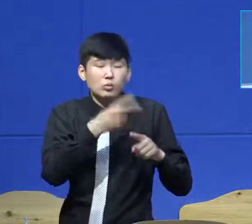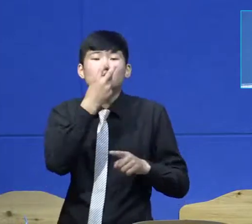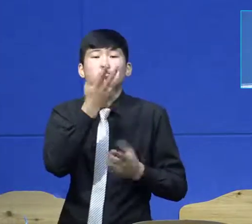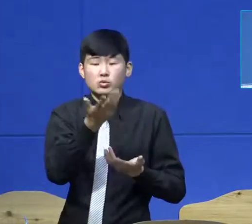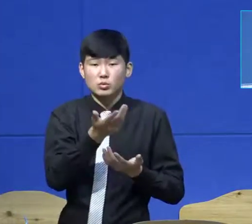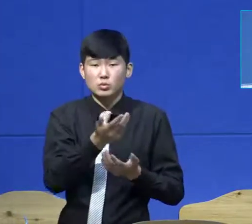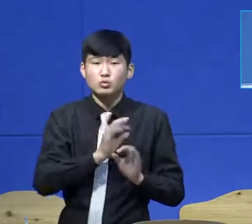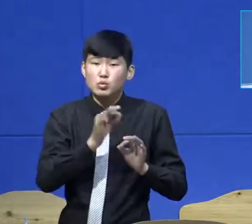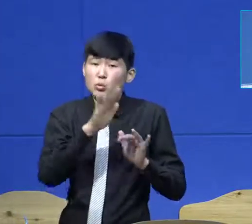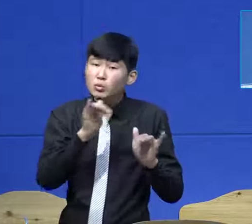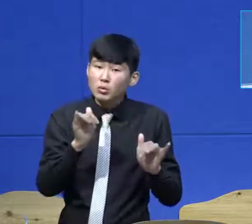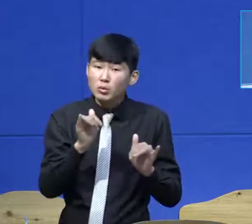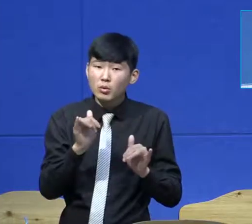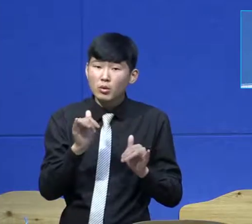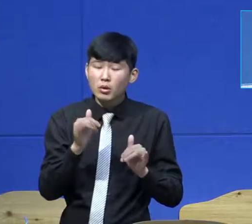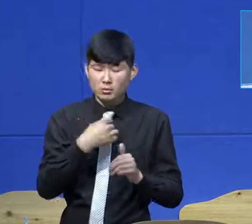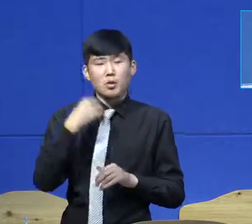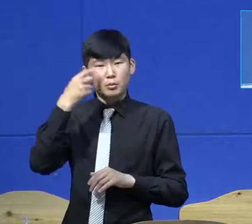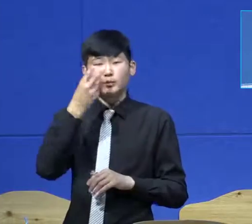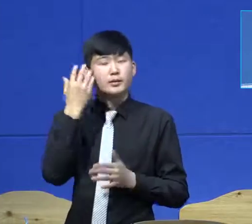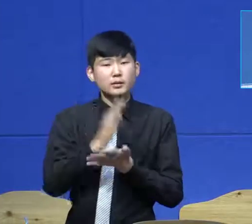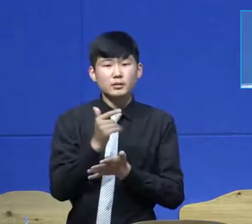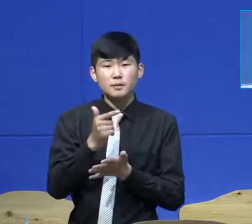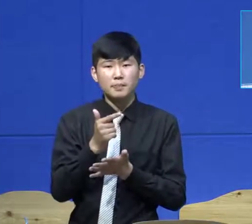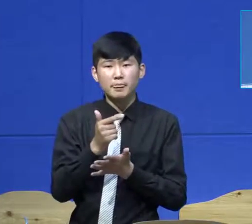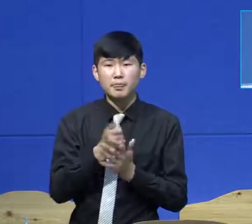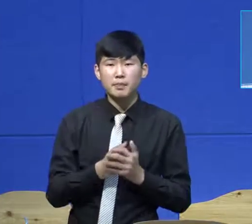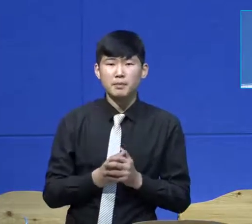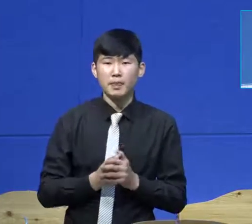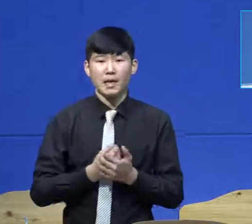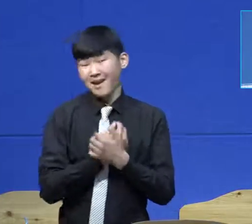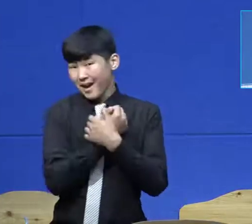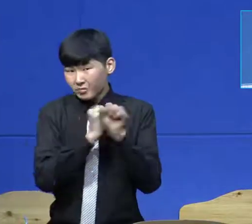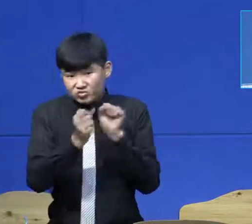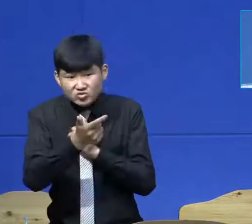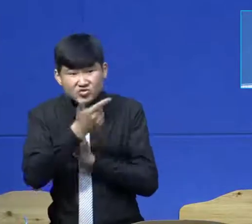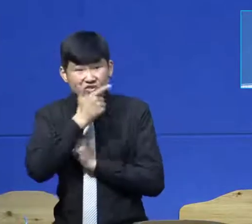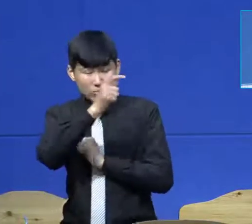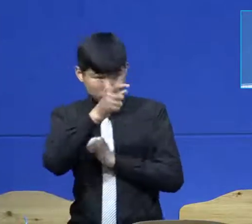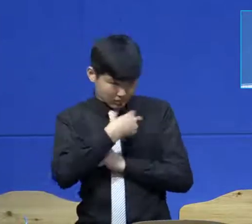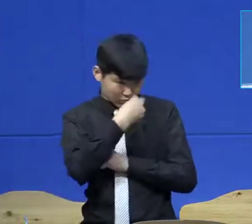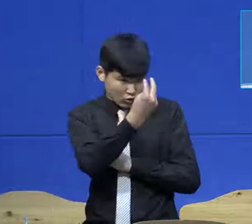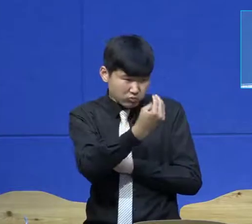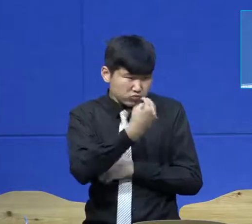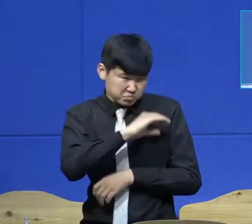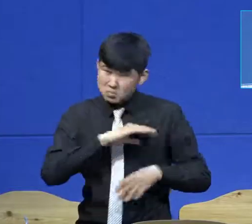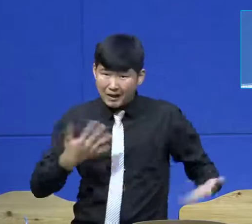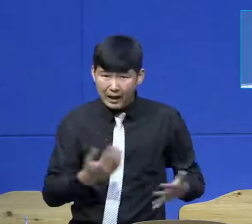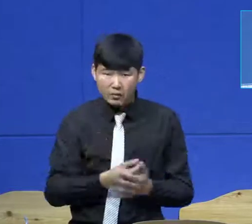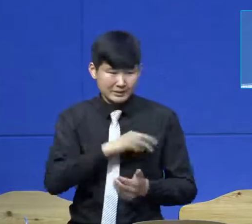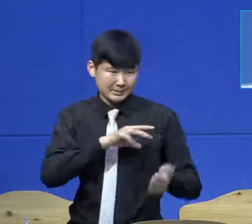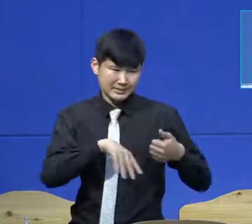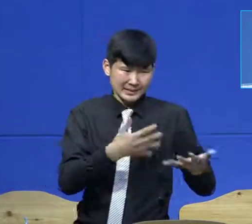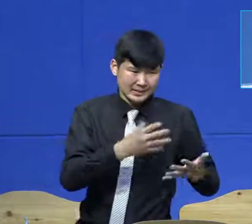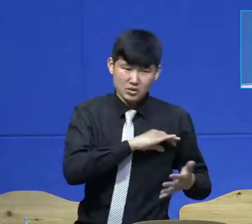Би ингэж боддог. Огт аврагдаж чадаагүй хүмүүсийг харсан мэт өрөвцөн сэтгэлж байхгүй, сайн мэдээ тарай гэсэн